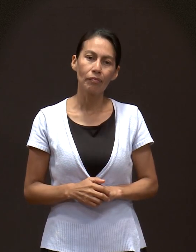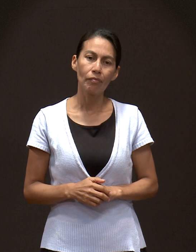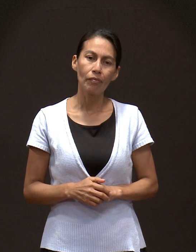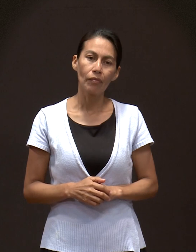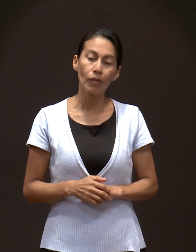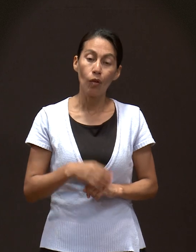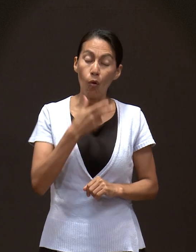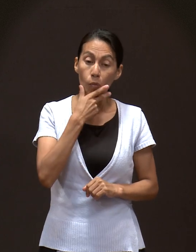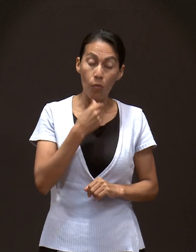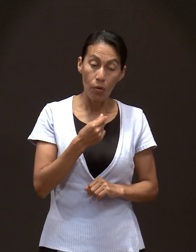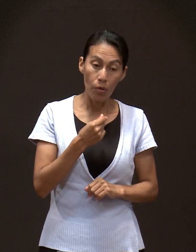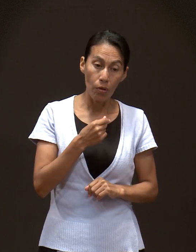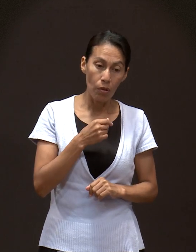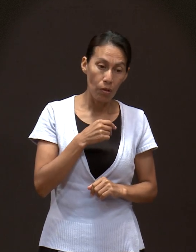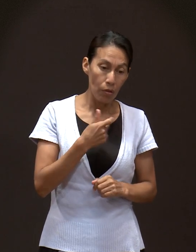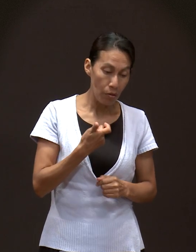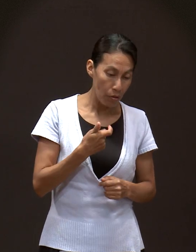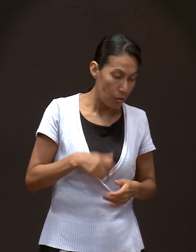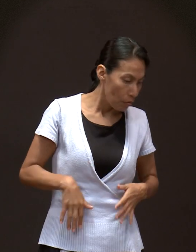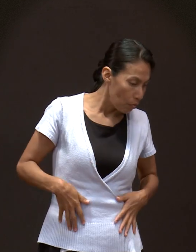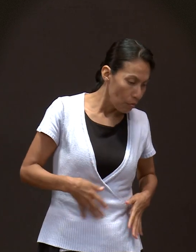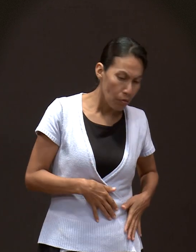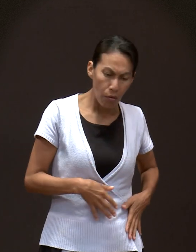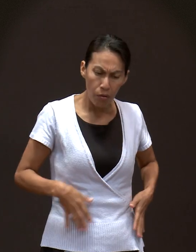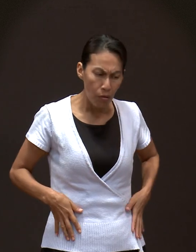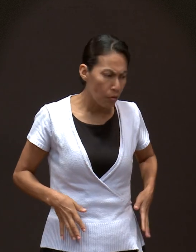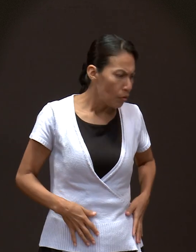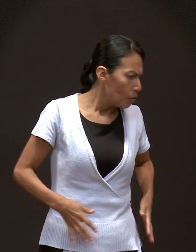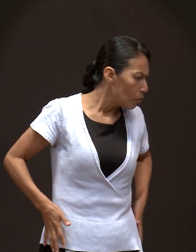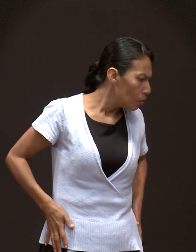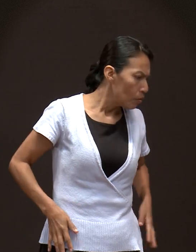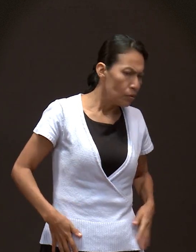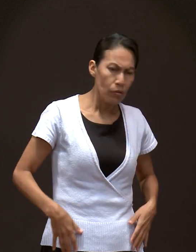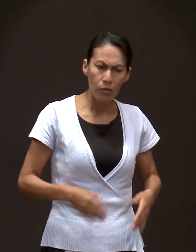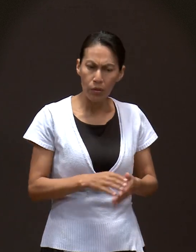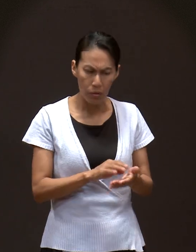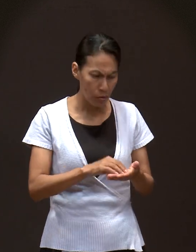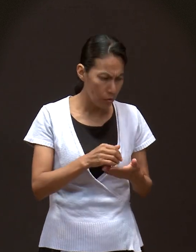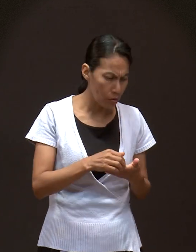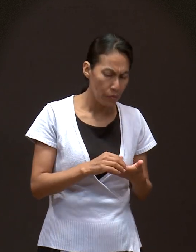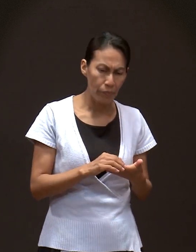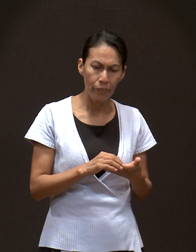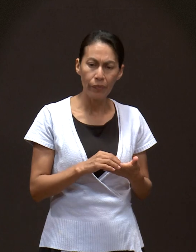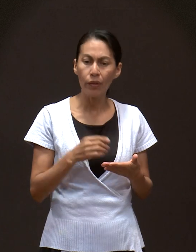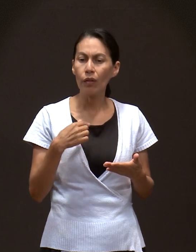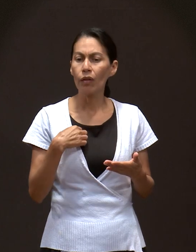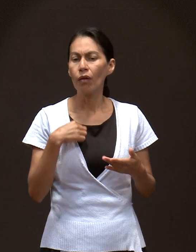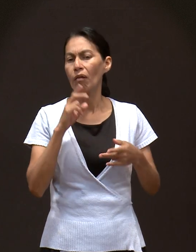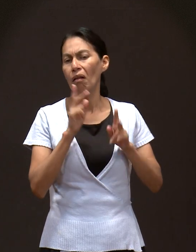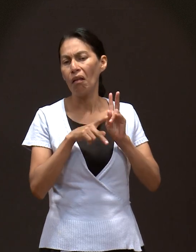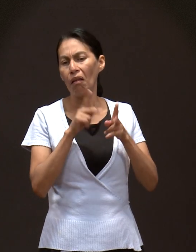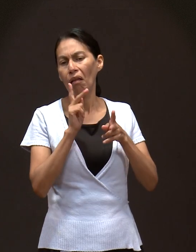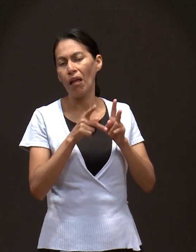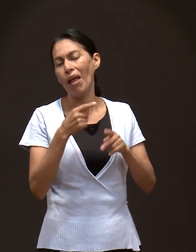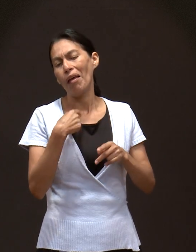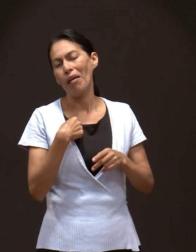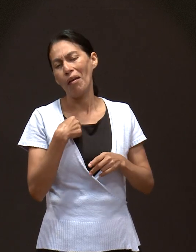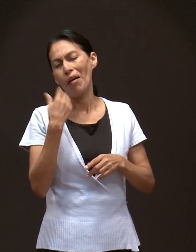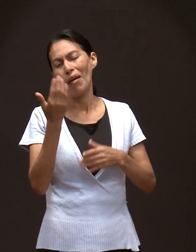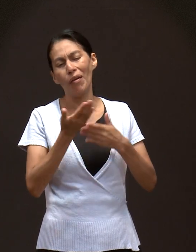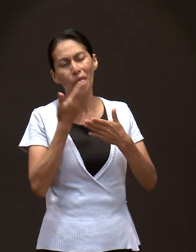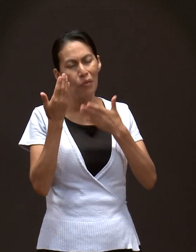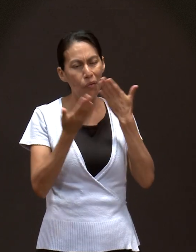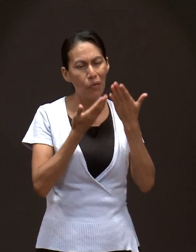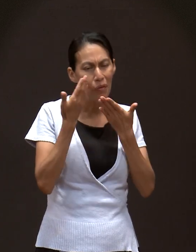Y él, él en lo que buscaba su dinero para, pues, poder pagarme. Yo les empecé a comentar. Les dije,